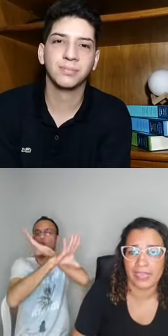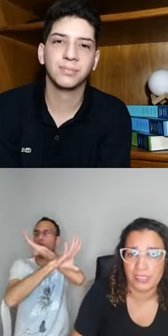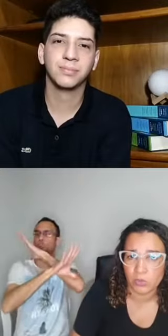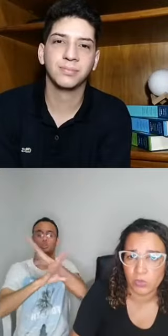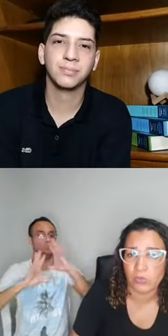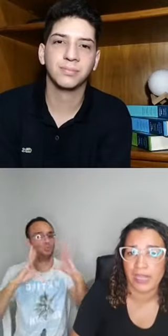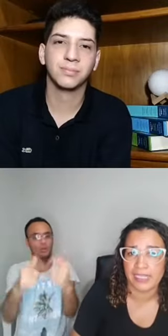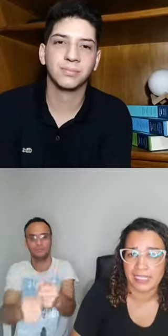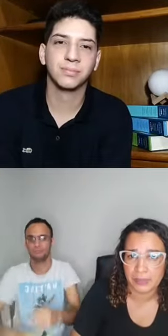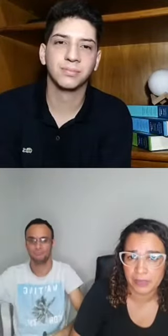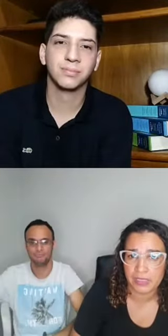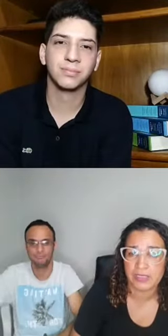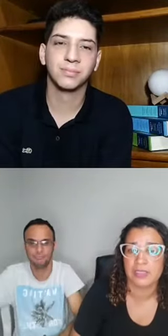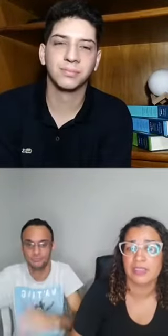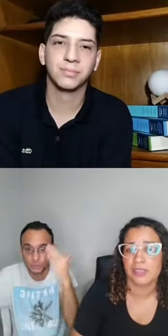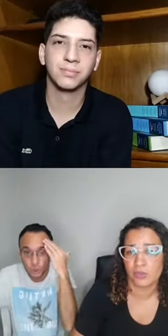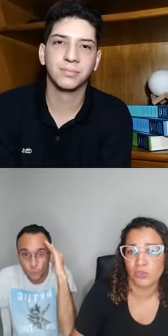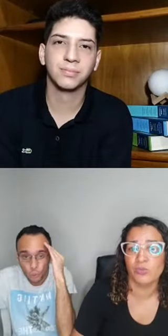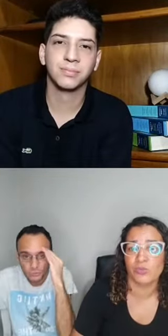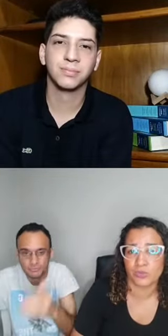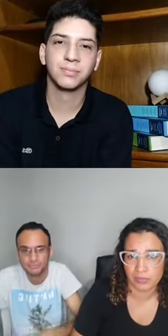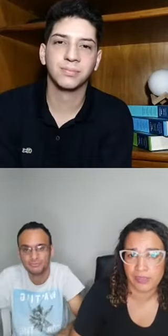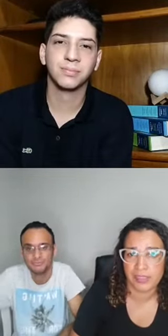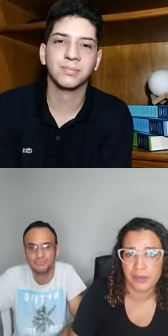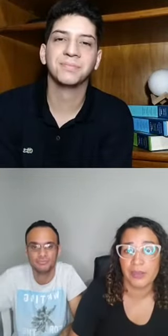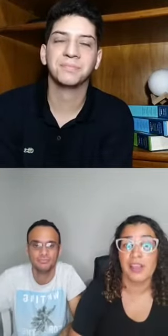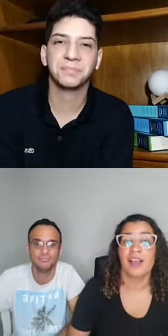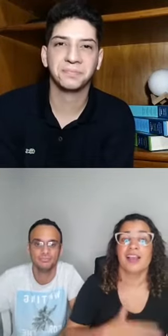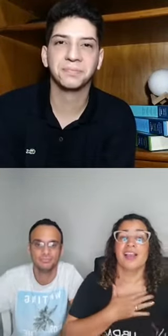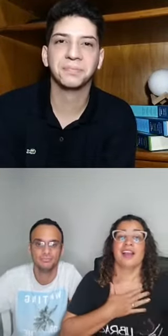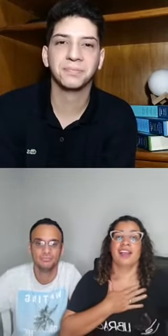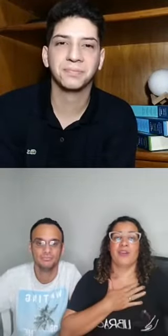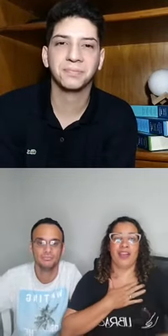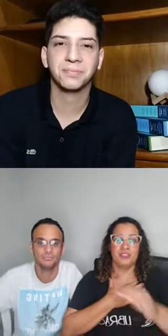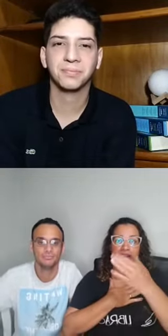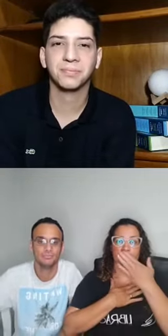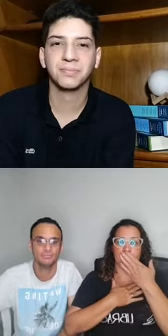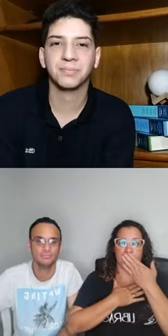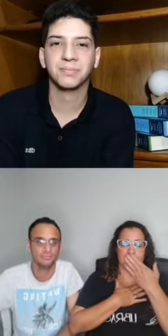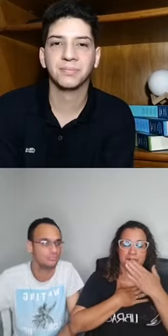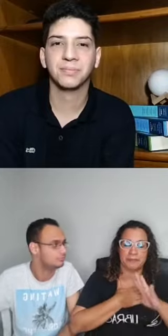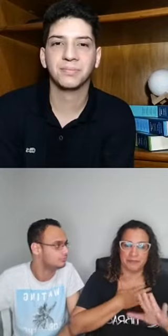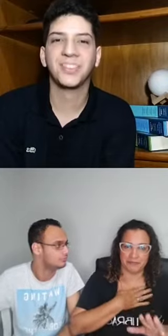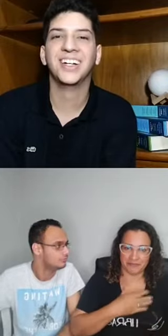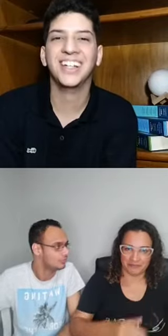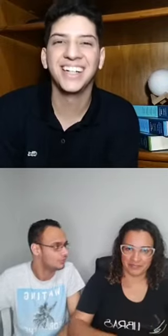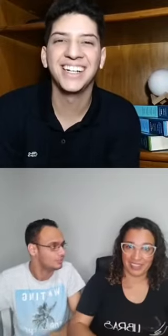como a L1, a Libras, todo mundo, entendeu? Quase que muda.